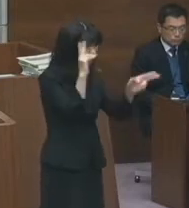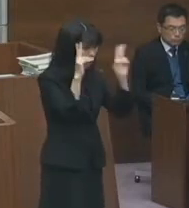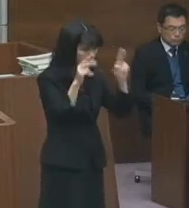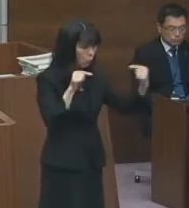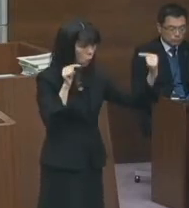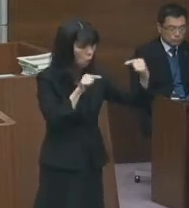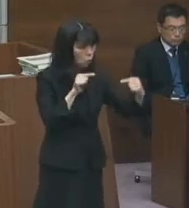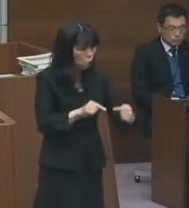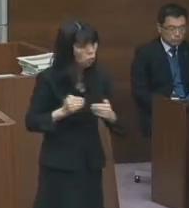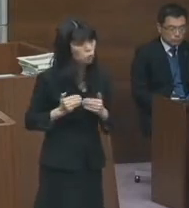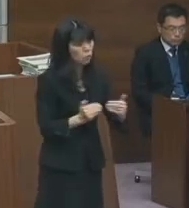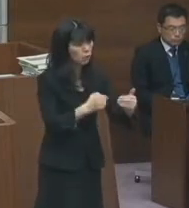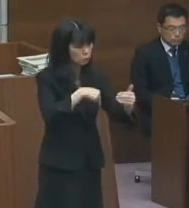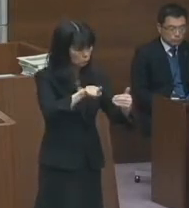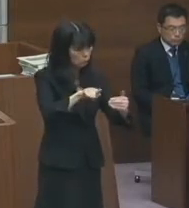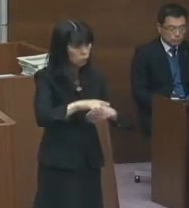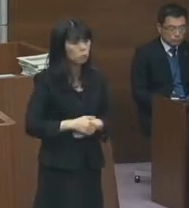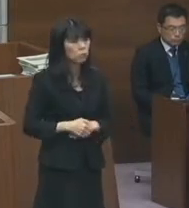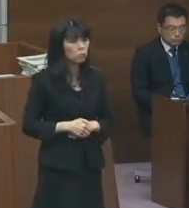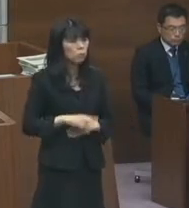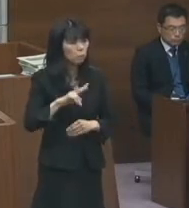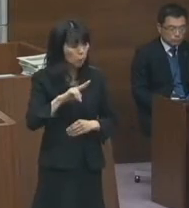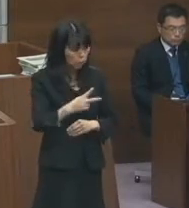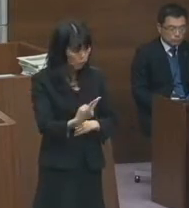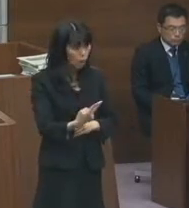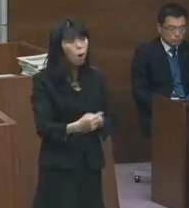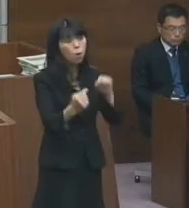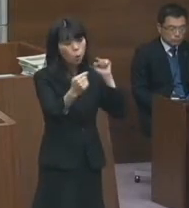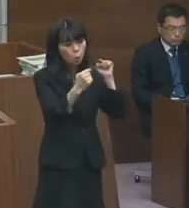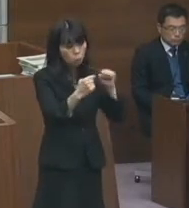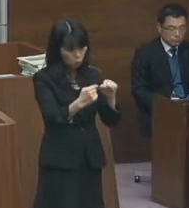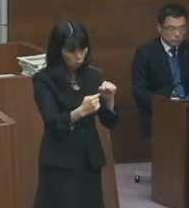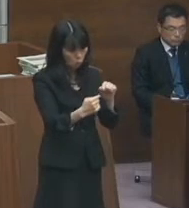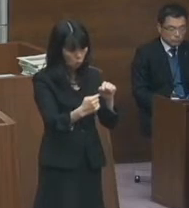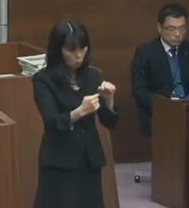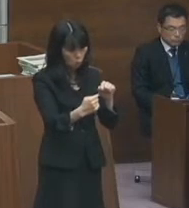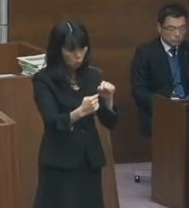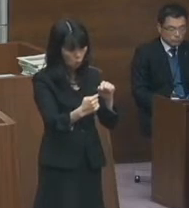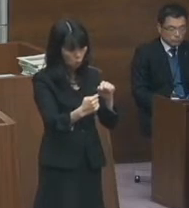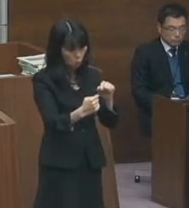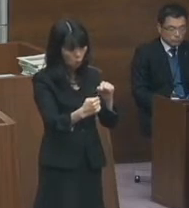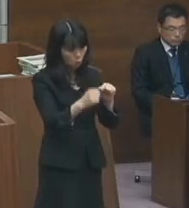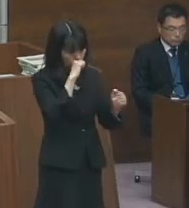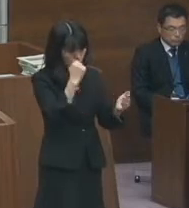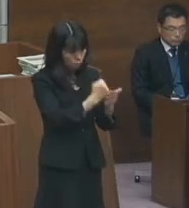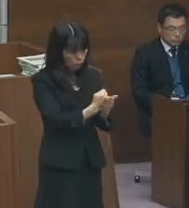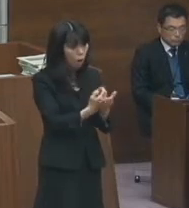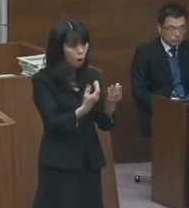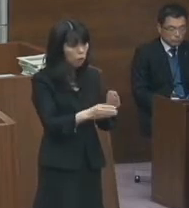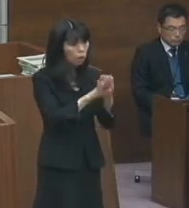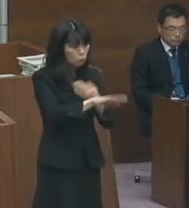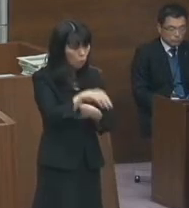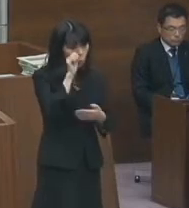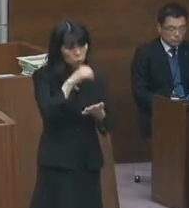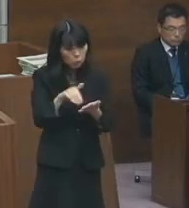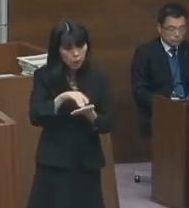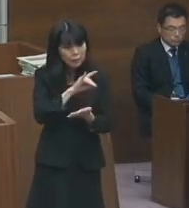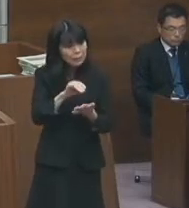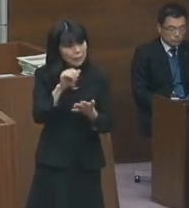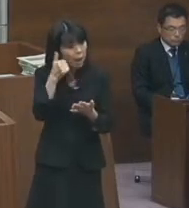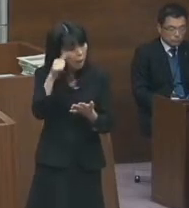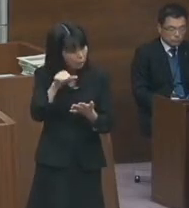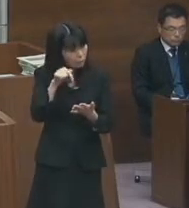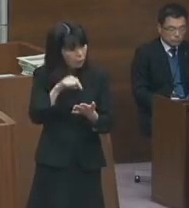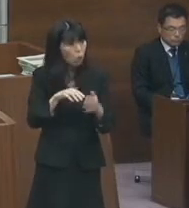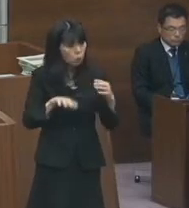渉を進めてまいります。また交渉が設立しましても、予算議案としてこの3月市議会